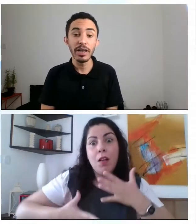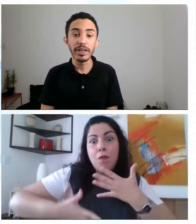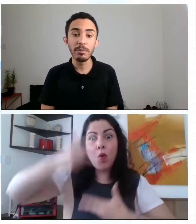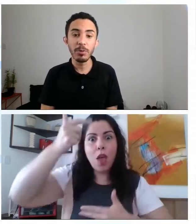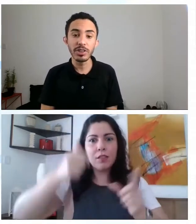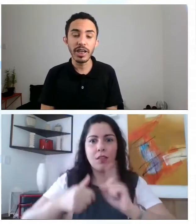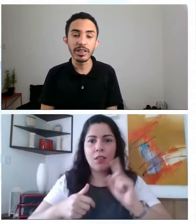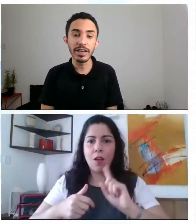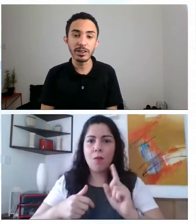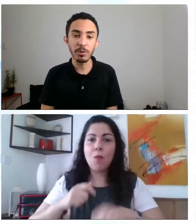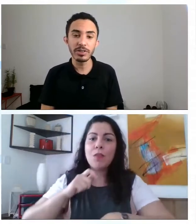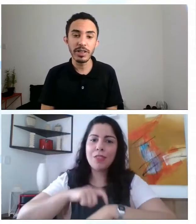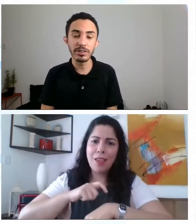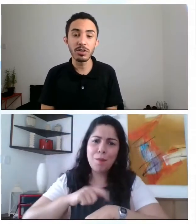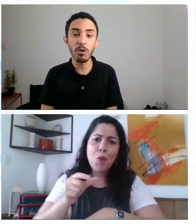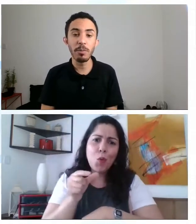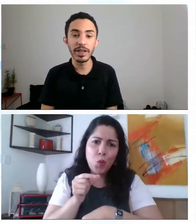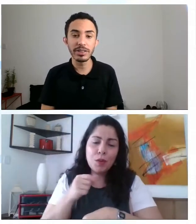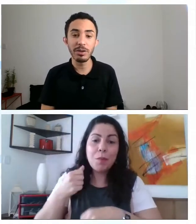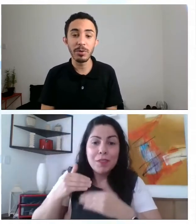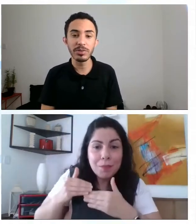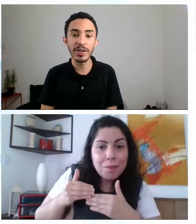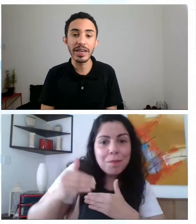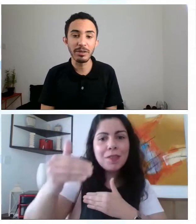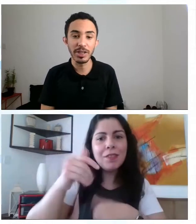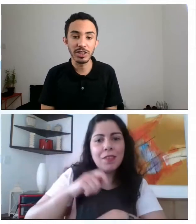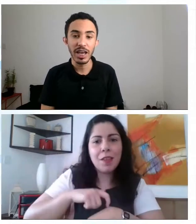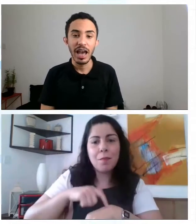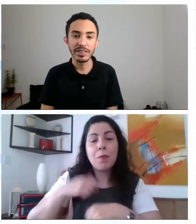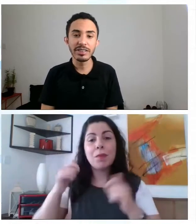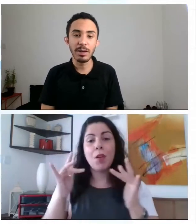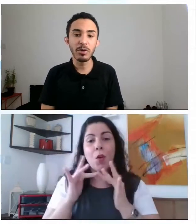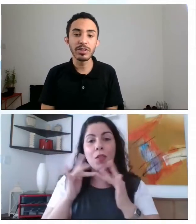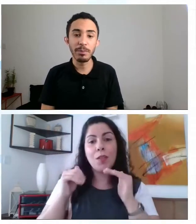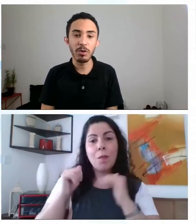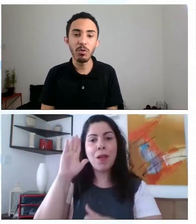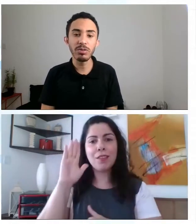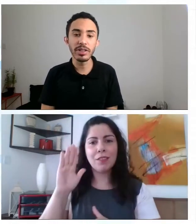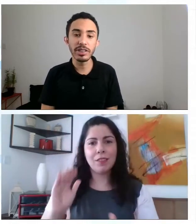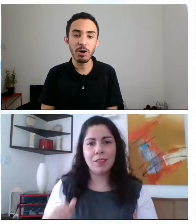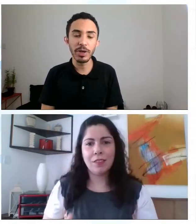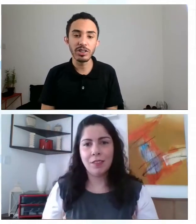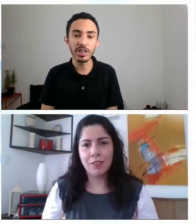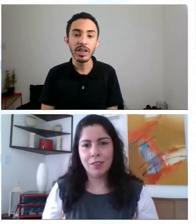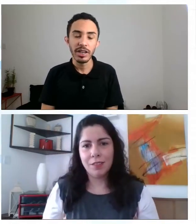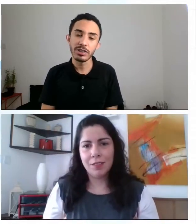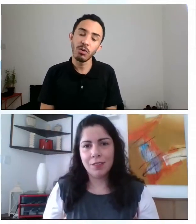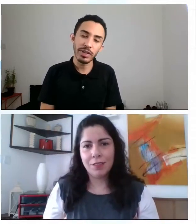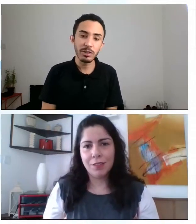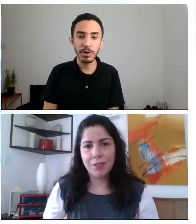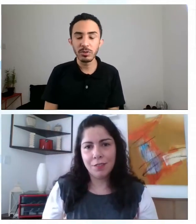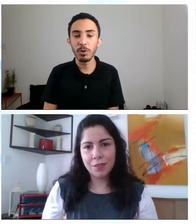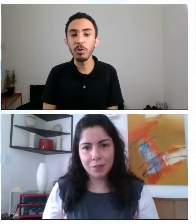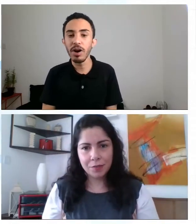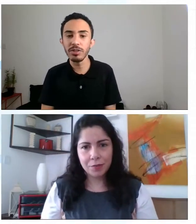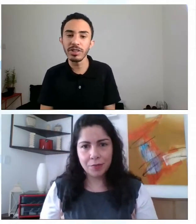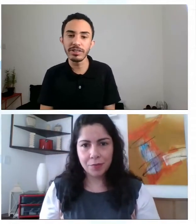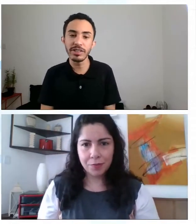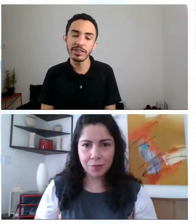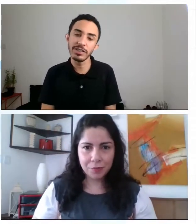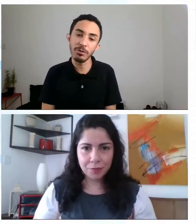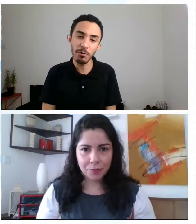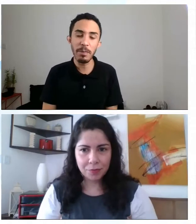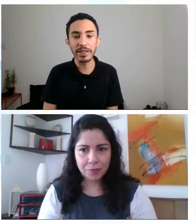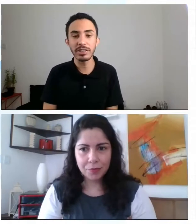língua e depois realizar esse processo de compreensão e produção em Libras. A gente sabe que o tempo é curto, né? Geralmente, esse contato pressupõe um ano